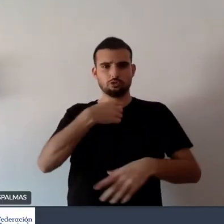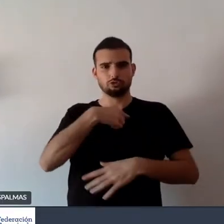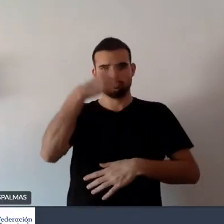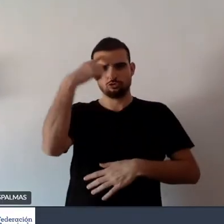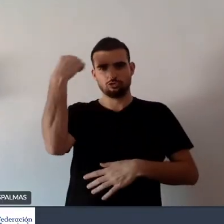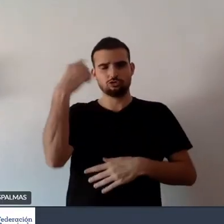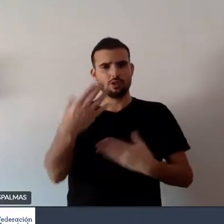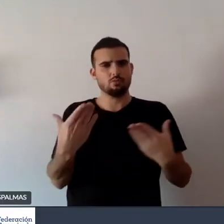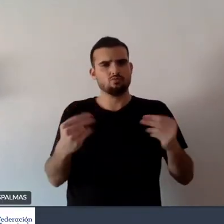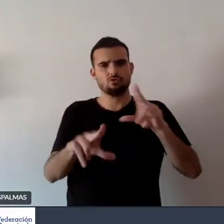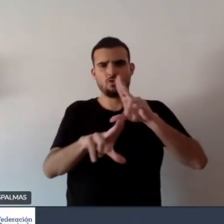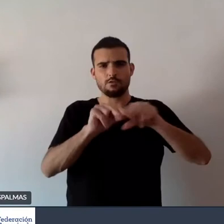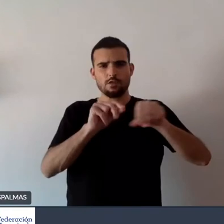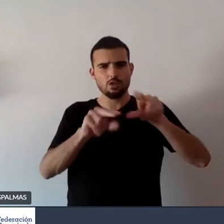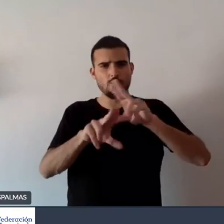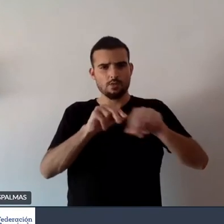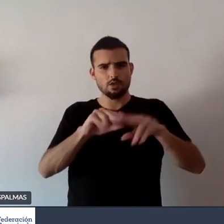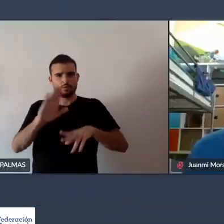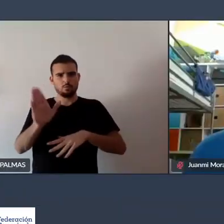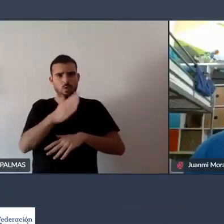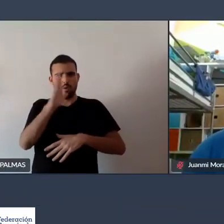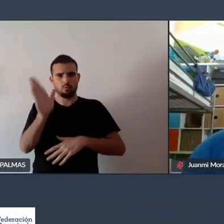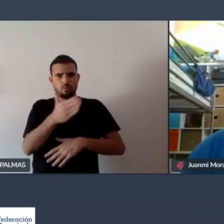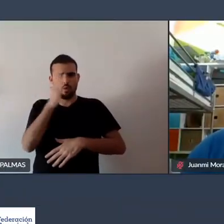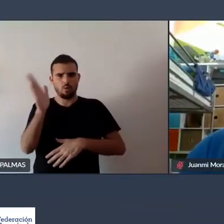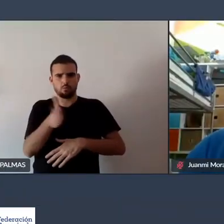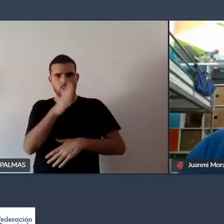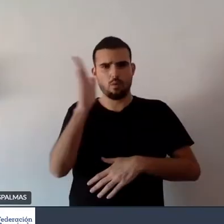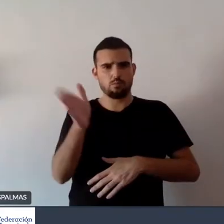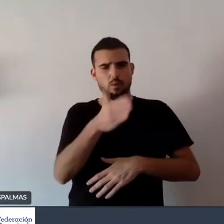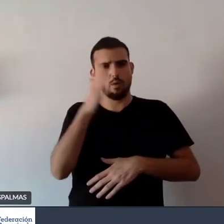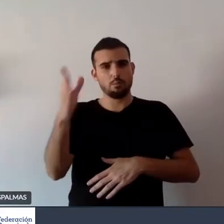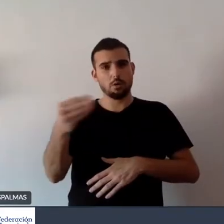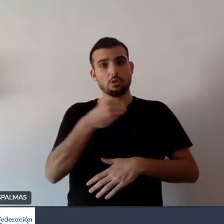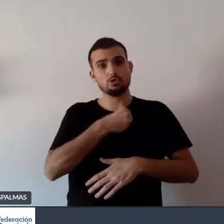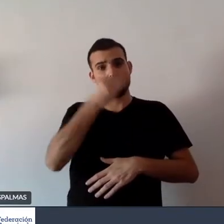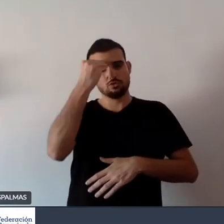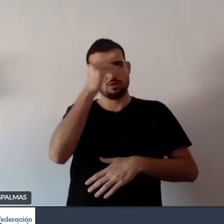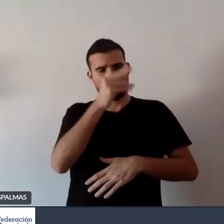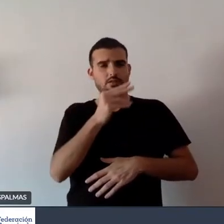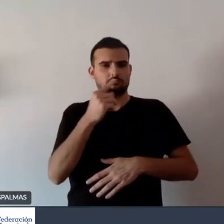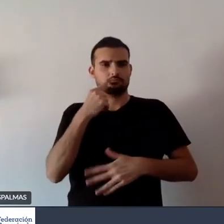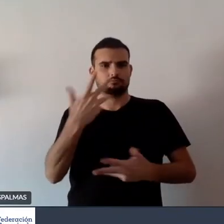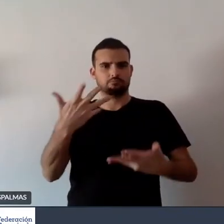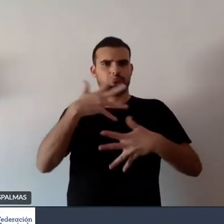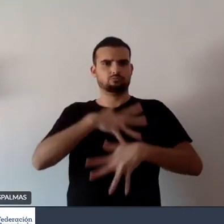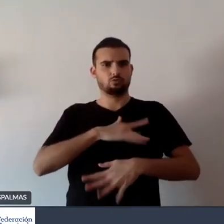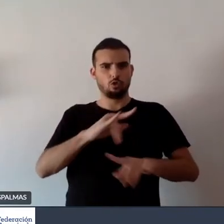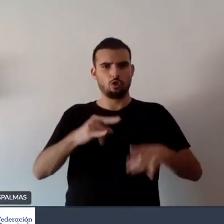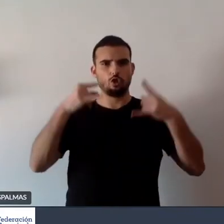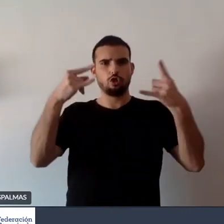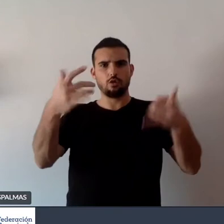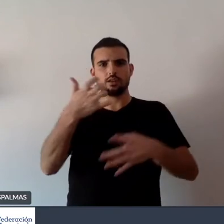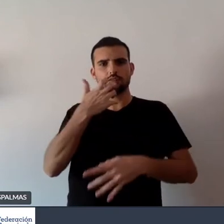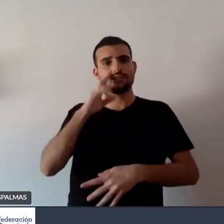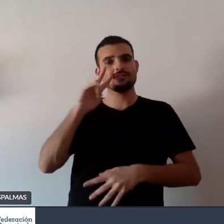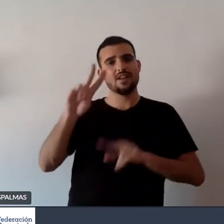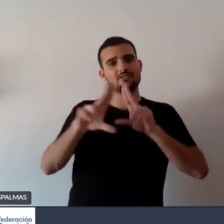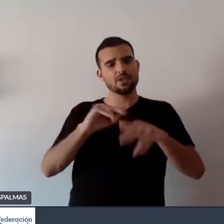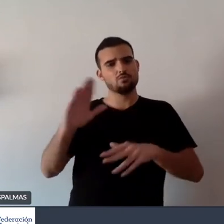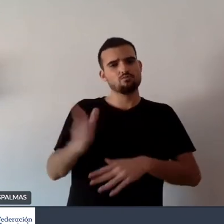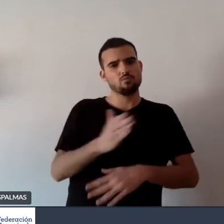Sé que eran muchos vídeos, pero bueno, me daba la sensación de que sería probablemente más enriquecedor si veíamos bastantes vídeos para quedarnos con una tendencia clara de cómo